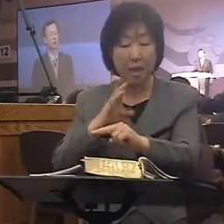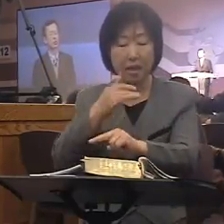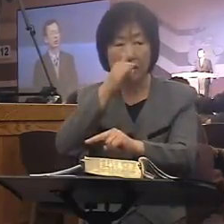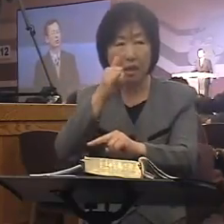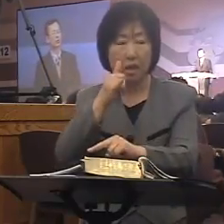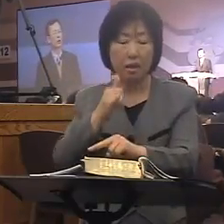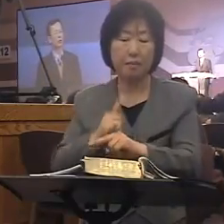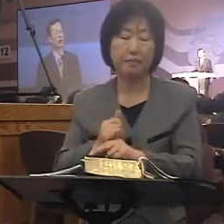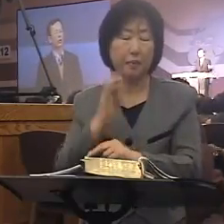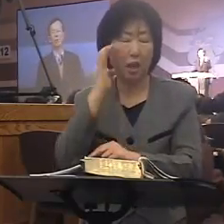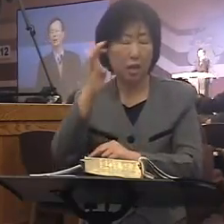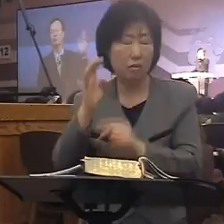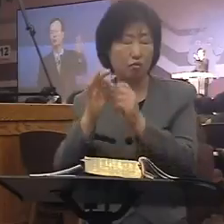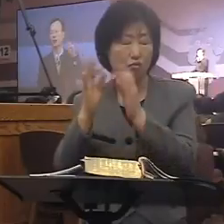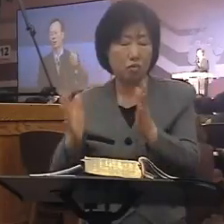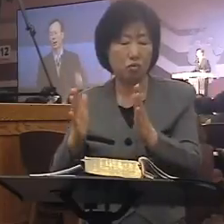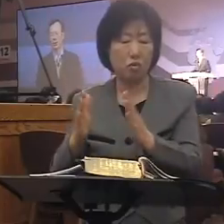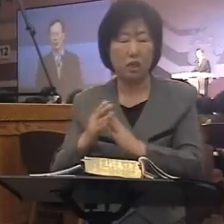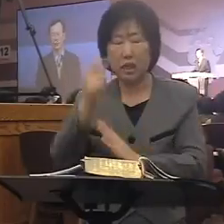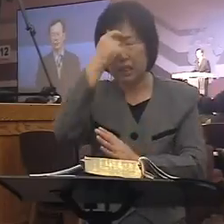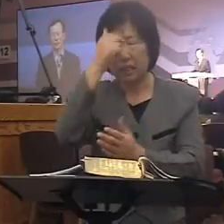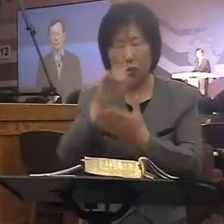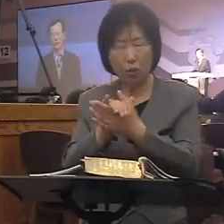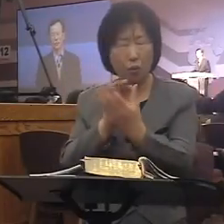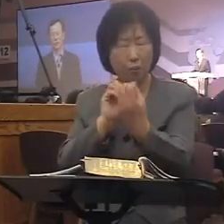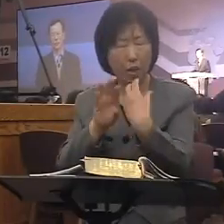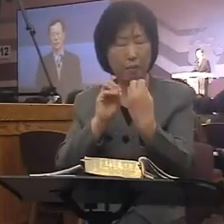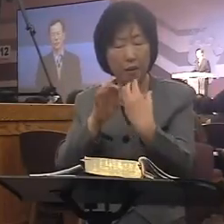지금 사순절 기도 운동하고 있는 더 많은 분들 나와야 돼요.